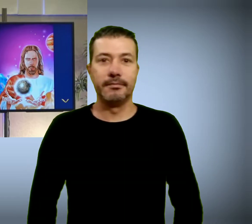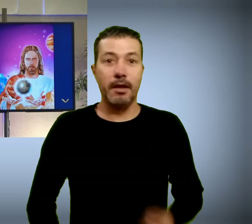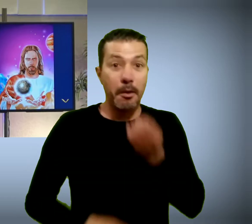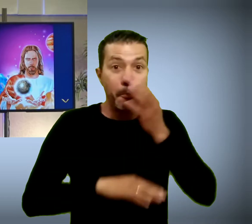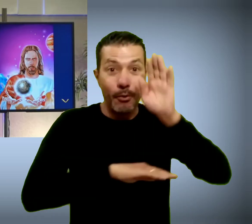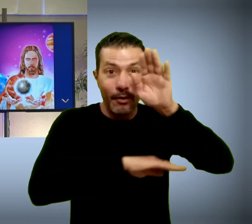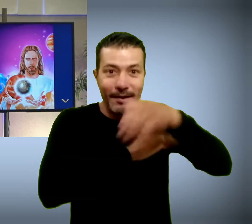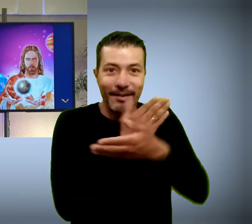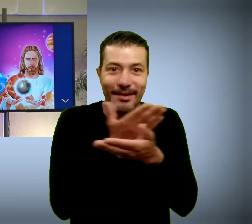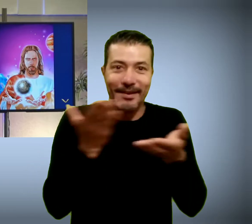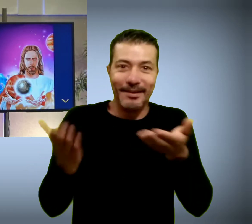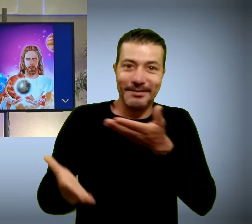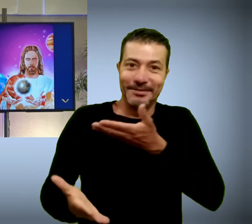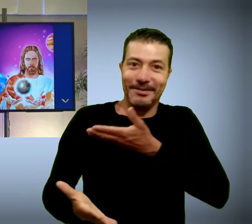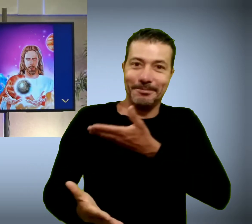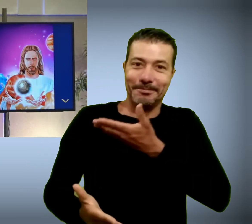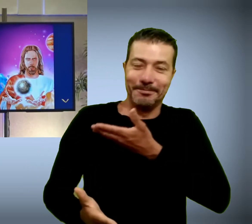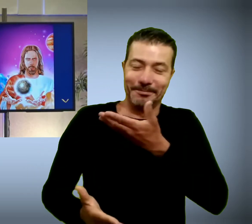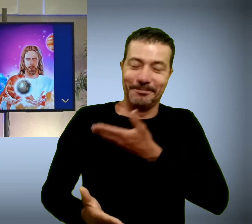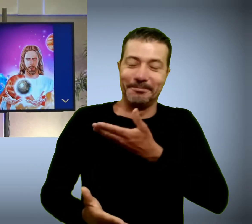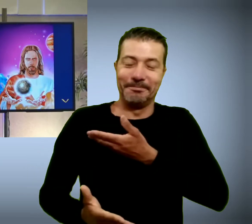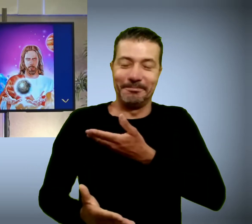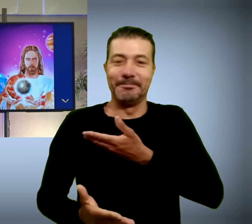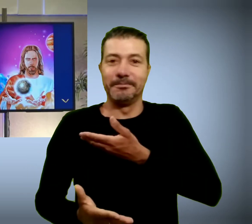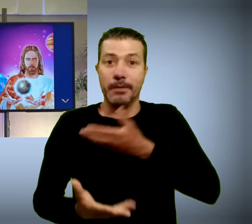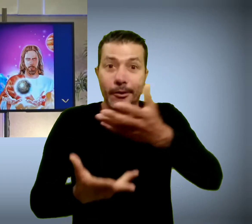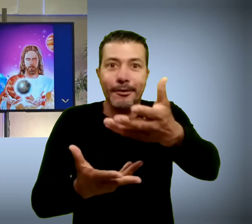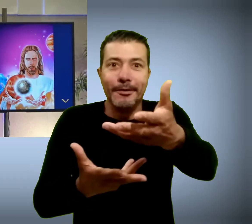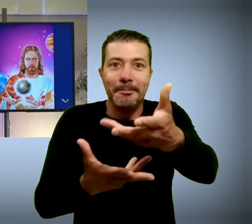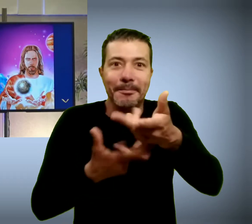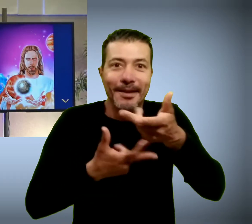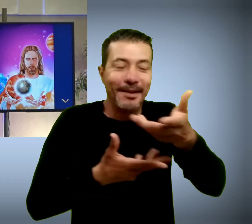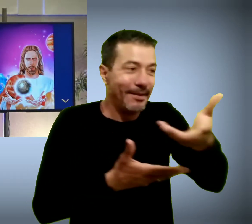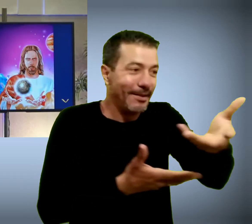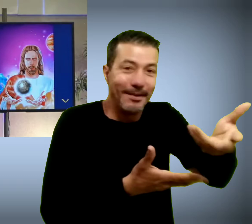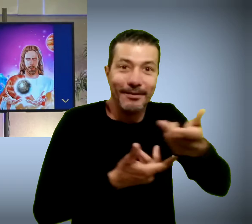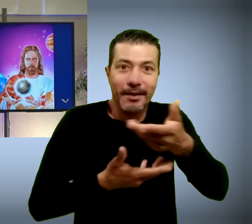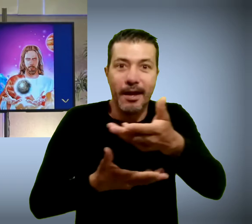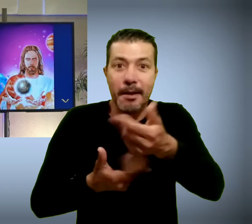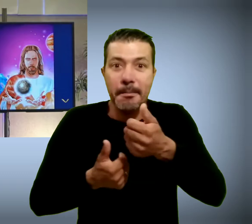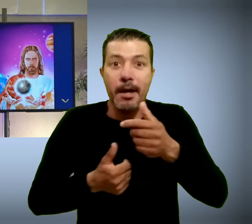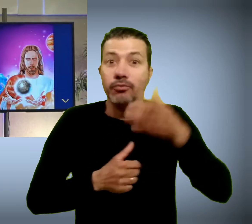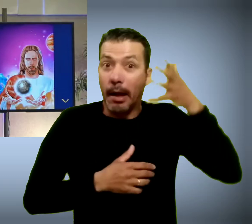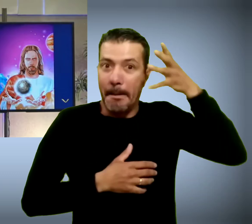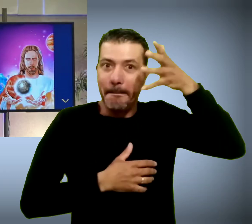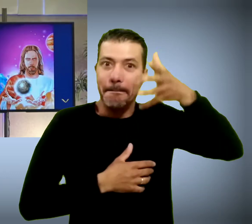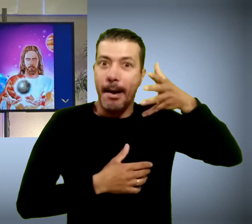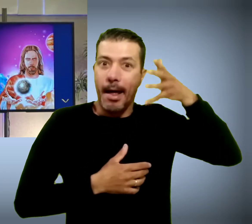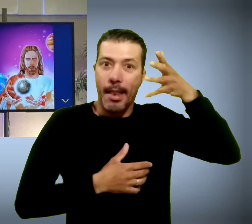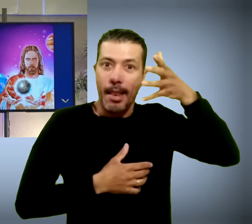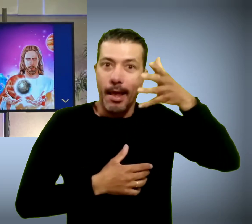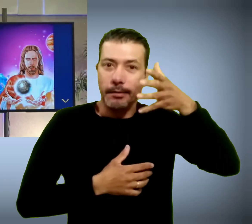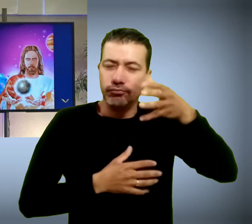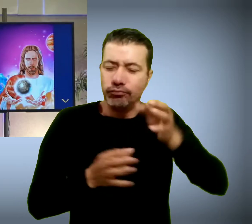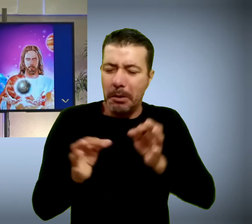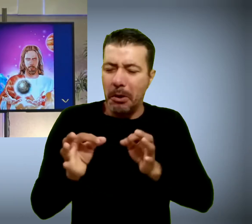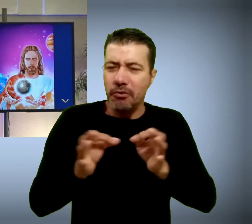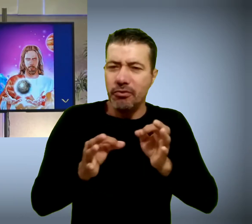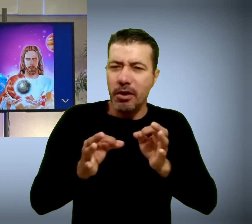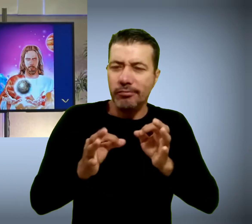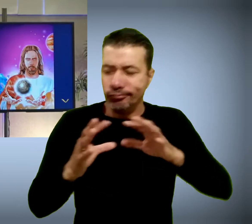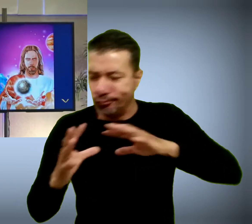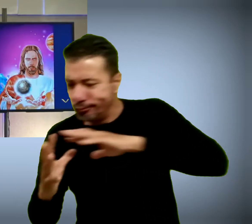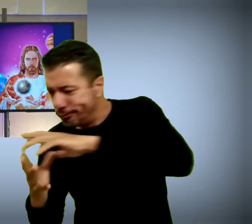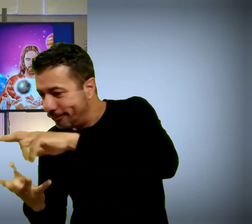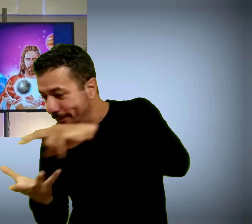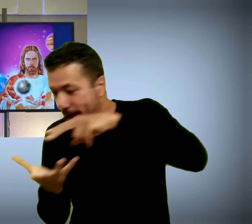Boa tarde, meu amigo, boa tarde, minha amiga. São todos bem-vindos a mais uma palestra do nosso projeto Uma Nova Visão